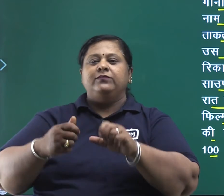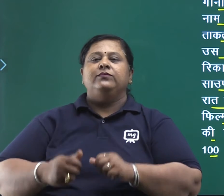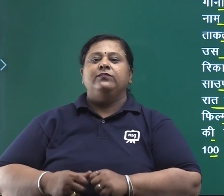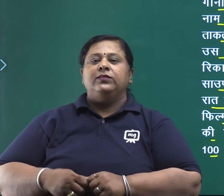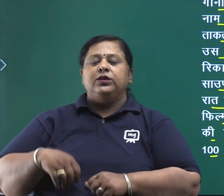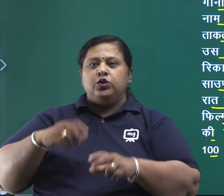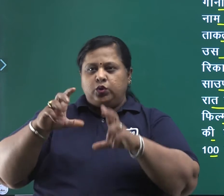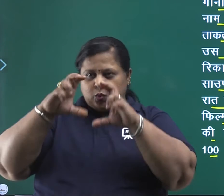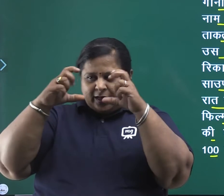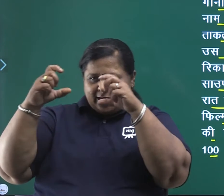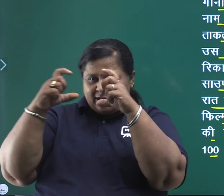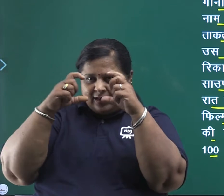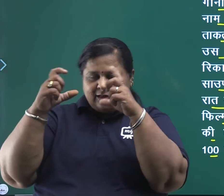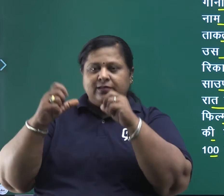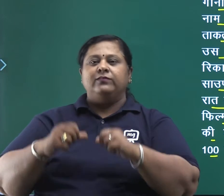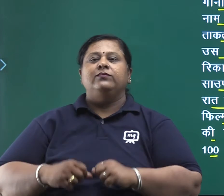शूटिंग